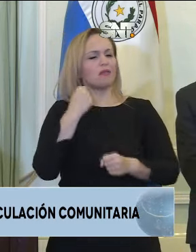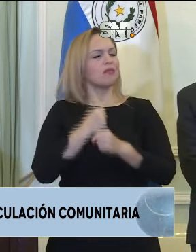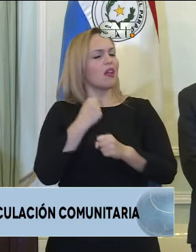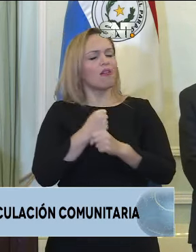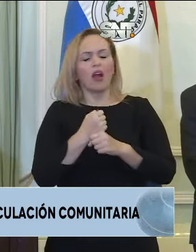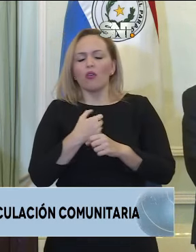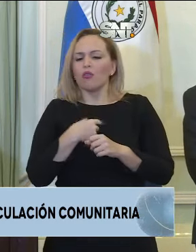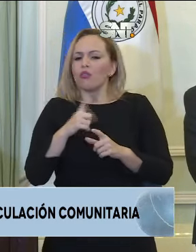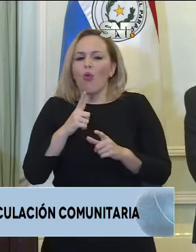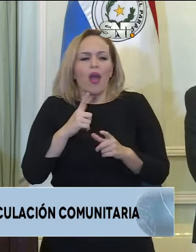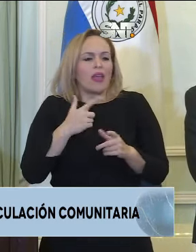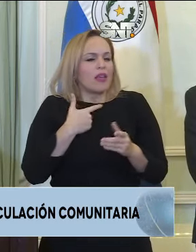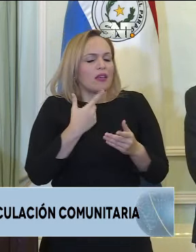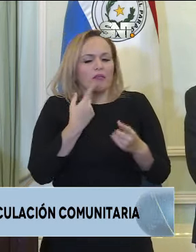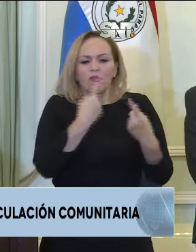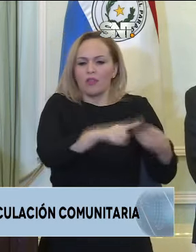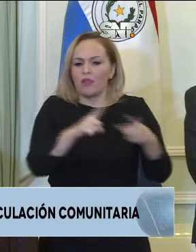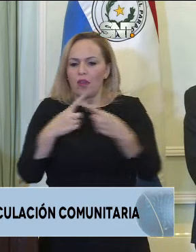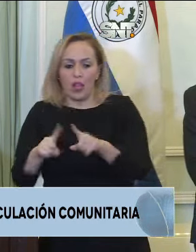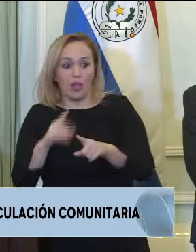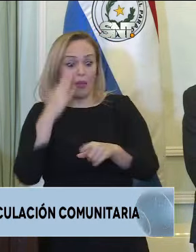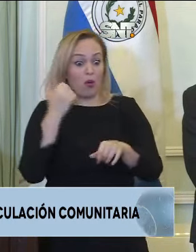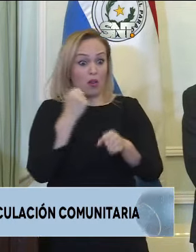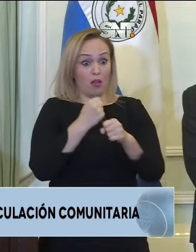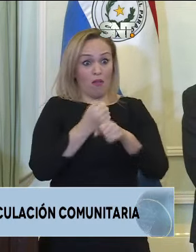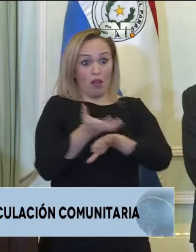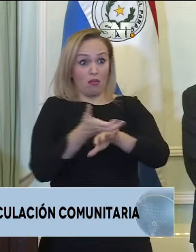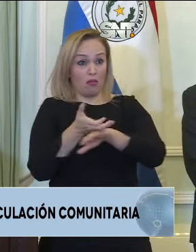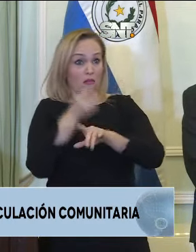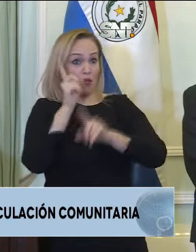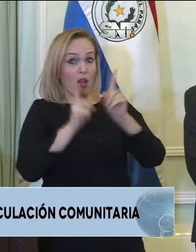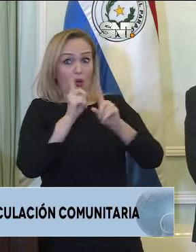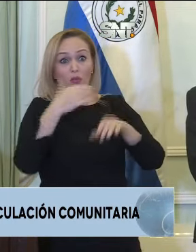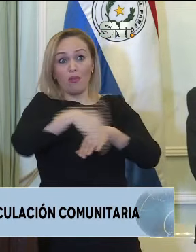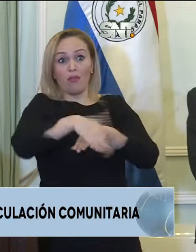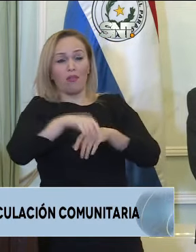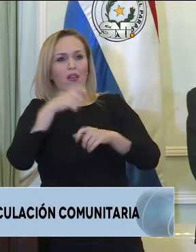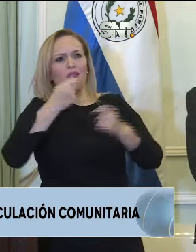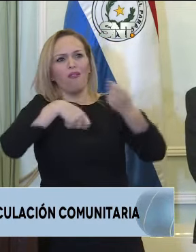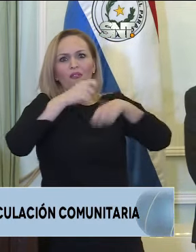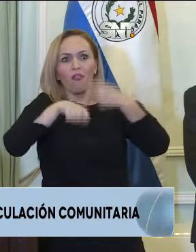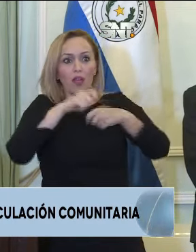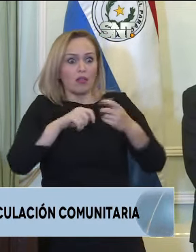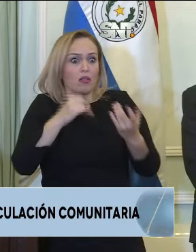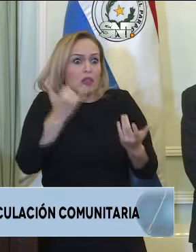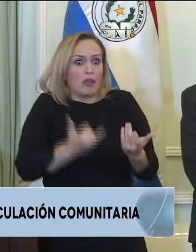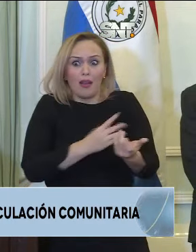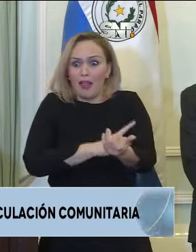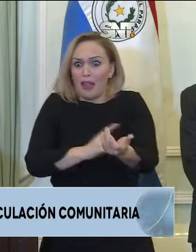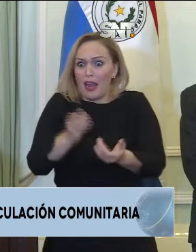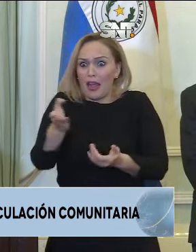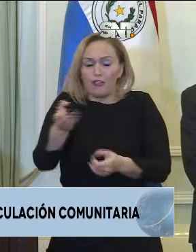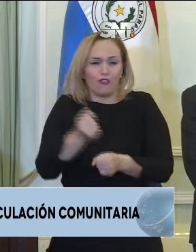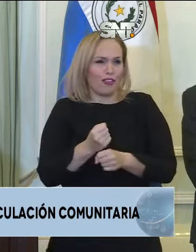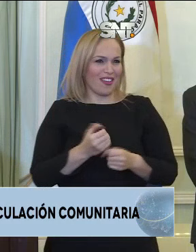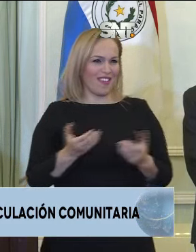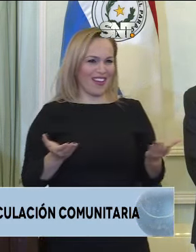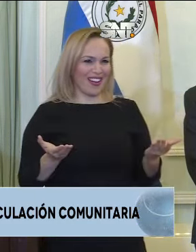ninguna distinción. Por lo tanto, el trabajador ambulante o ambulatorio ambulante tiene el derecho de trabajar. Lo